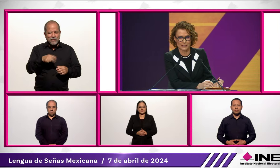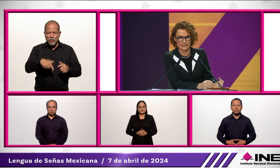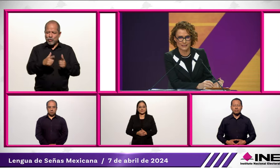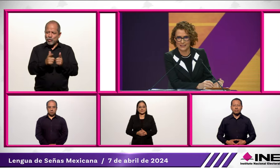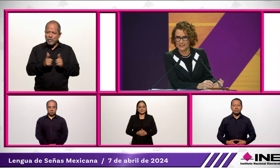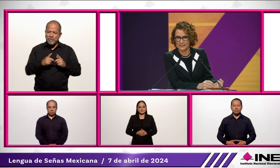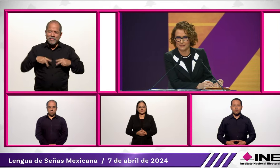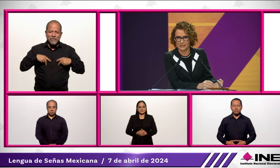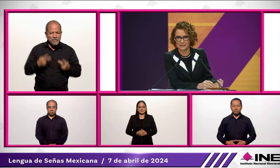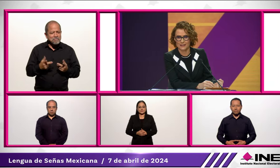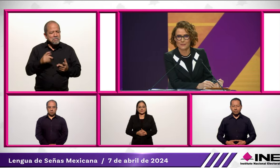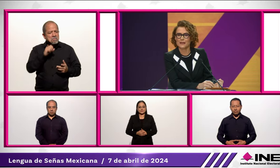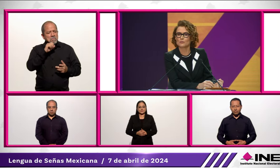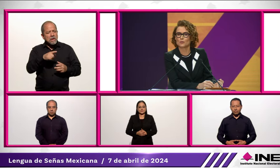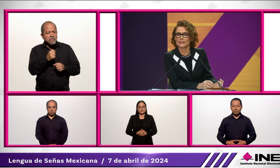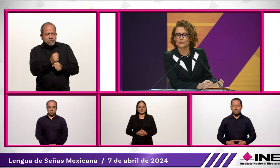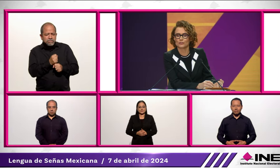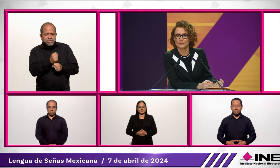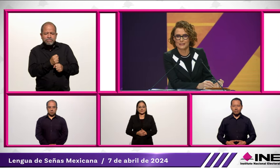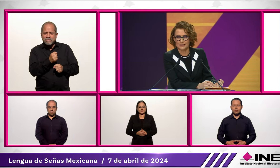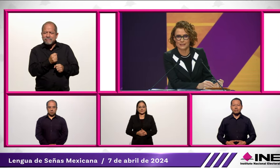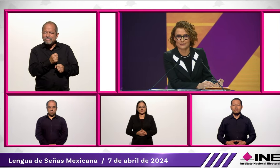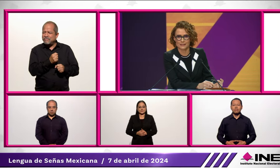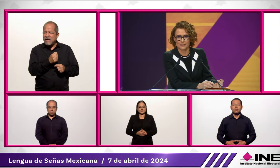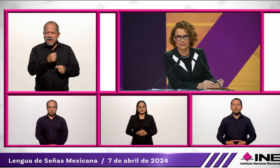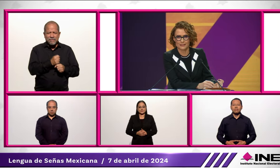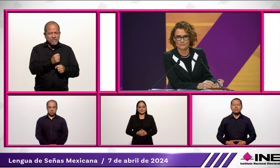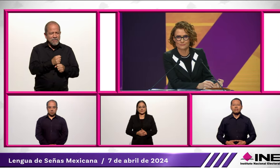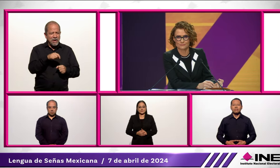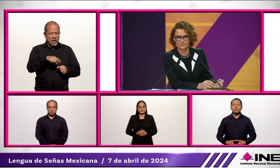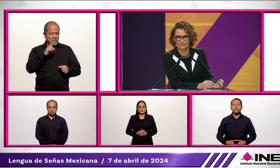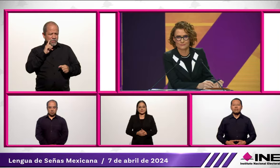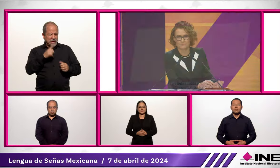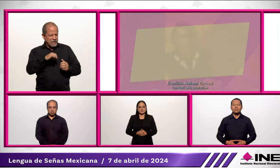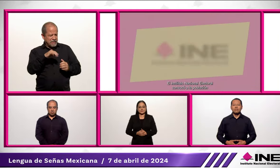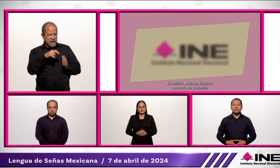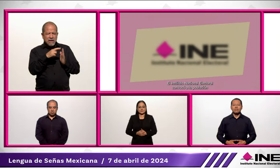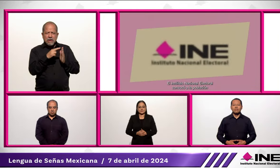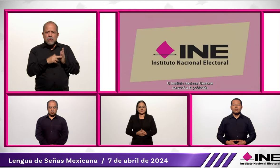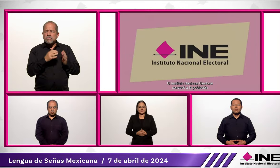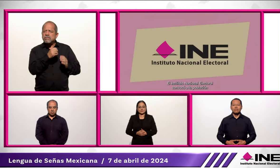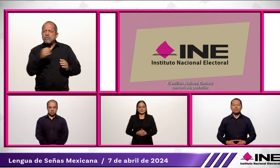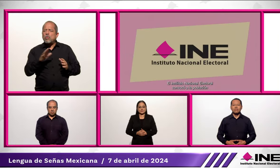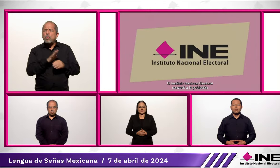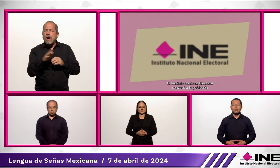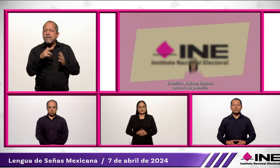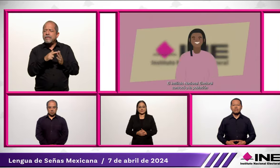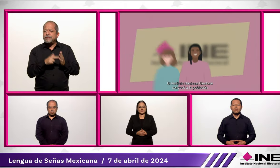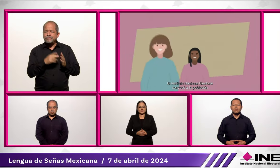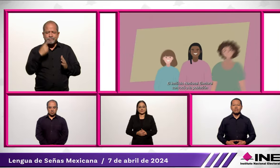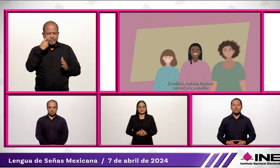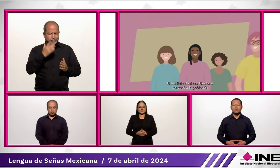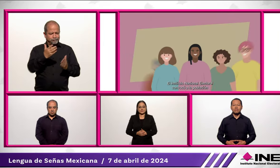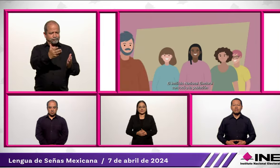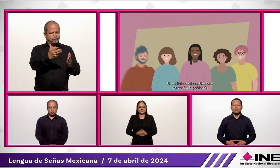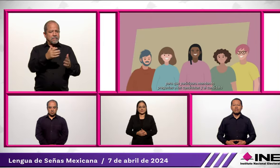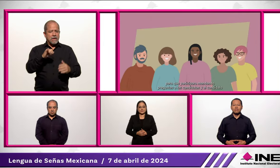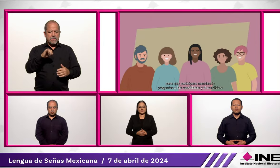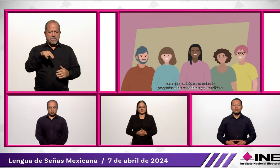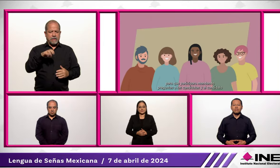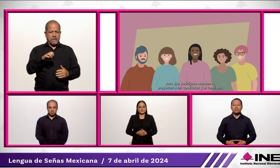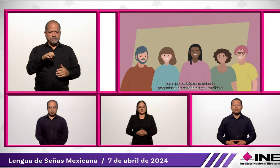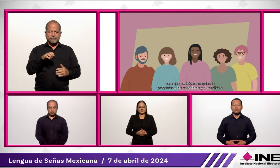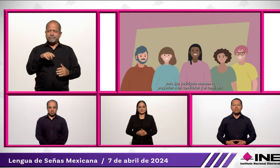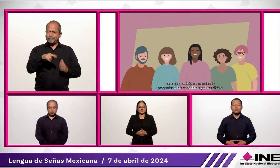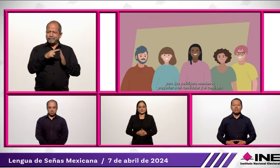las mujeres. Y sin más, veamos cuáles son las reglas del debate. El Instituto Nacional Electoral convocó a la población